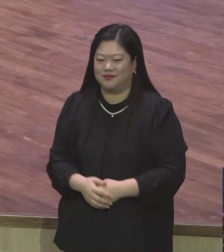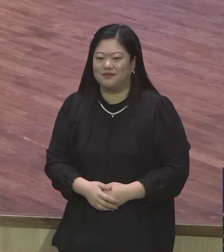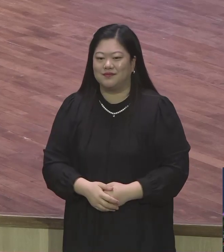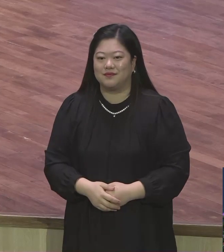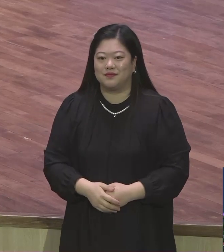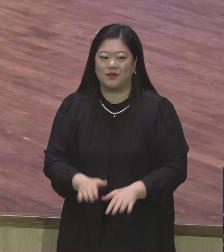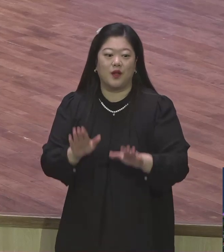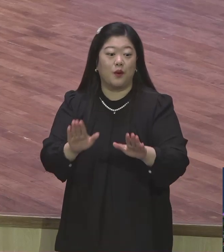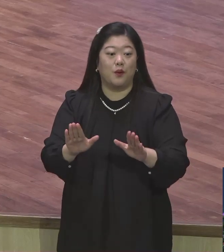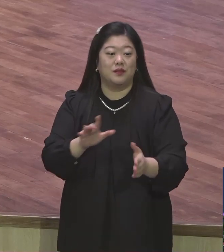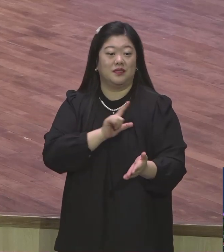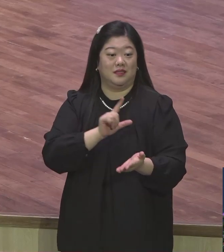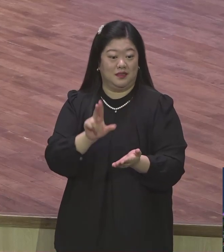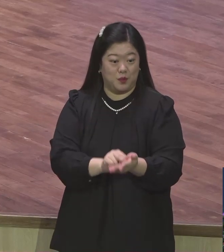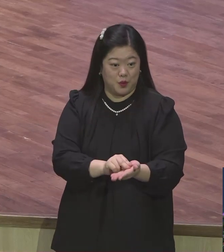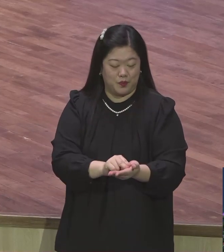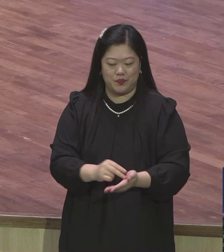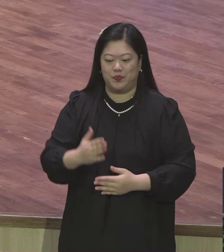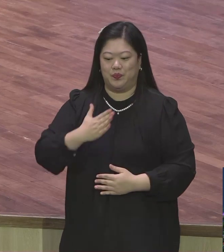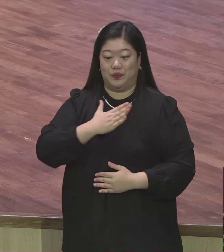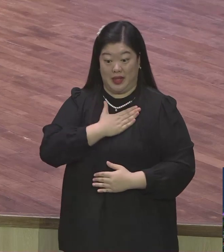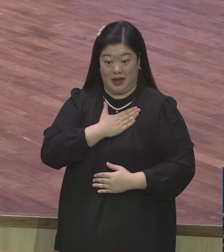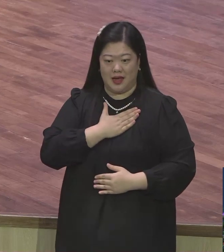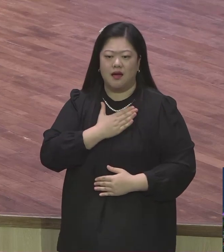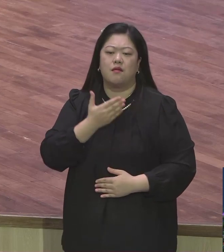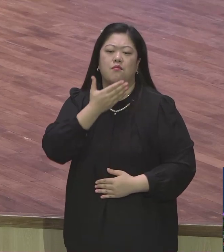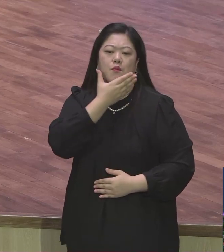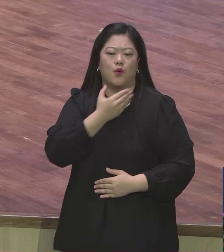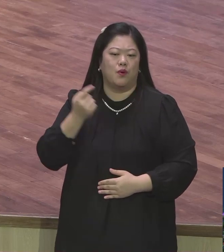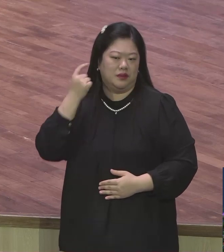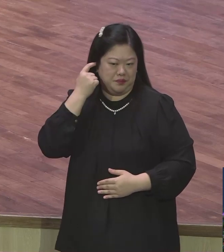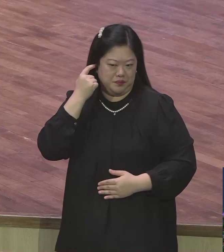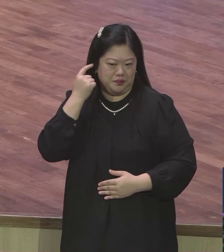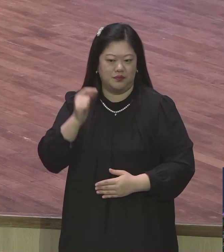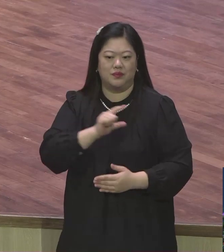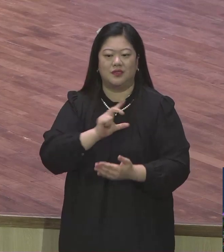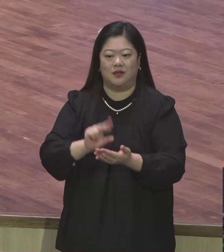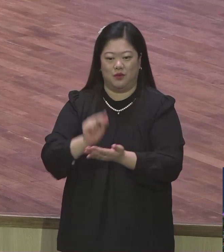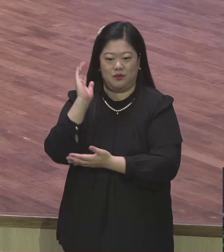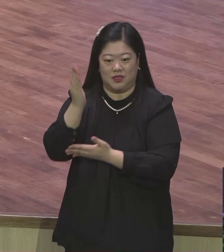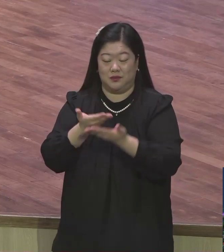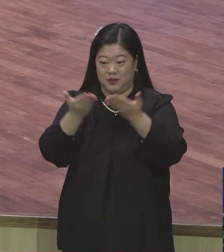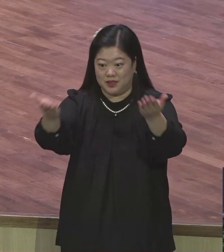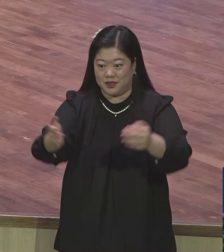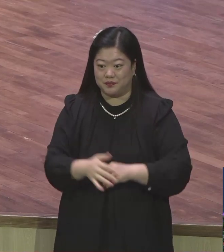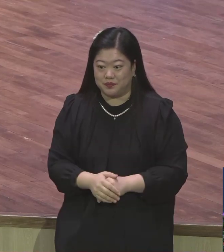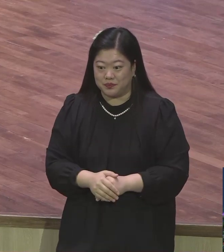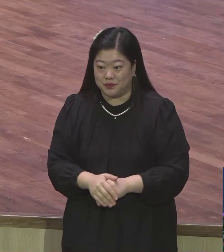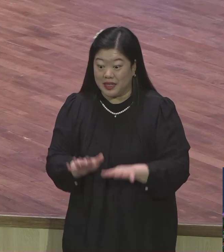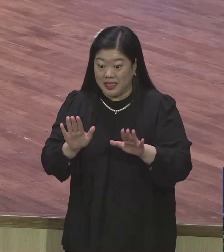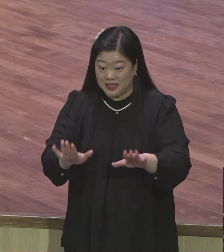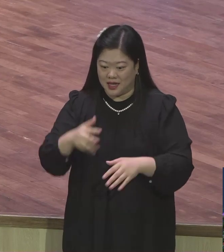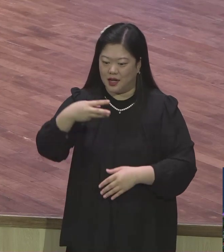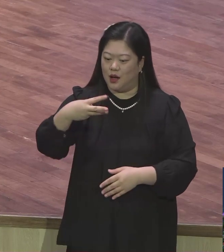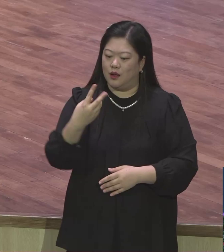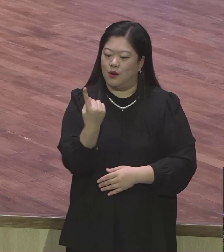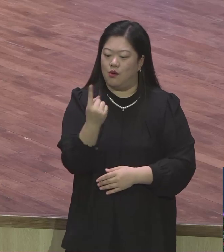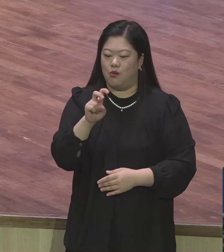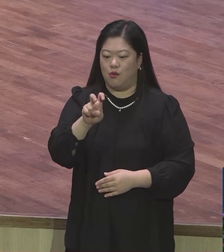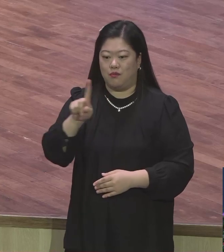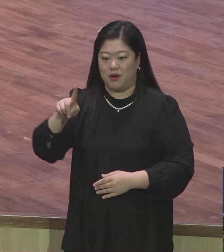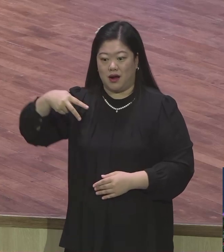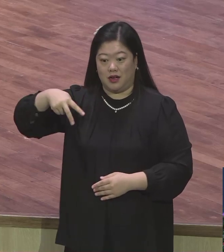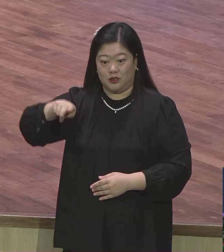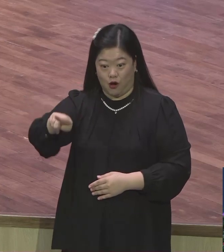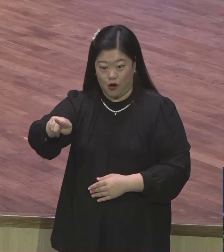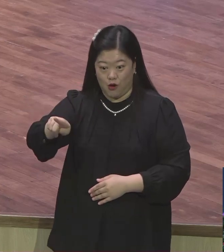이들의 말씀 가지고 나의 복음이란 제목으로 말씀을 드립니다. 오늘을 로마서 이제 강의를 오늘로